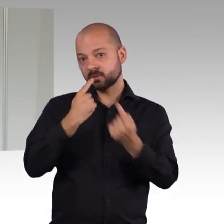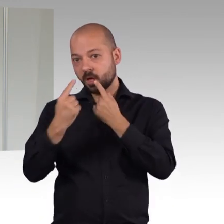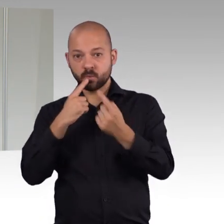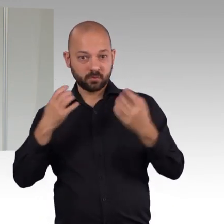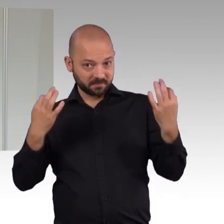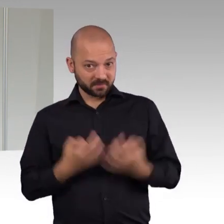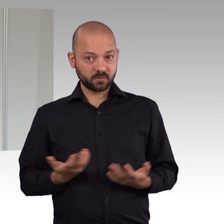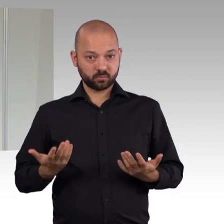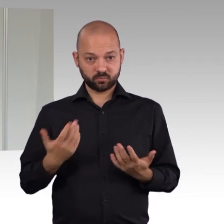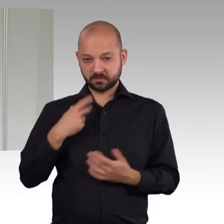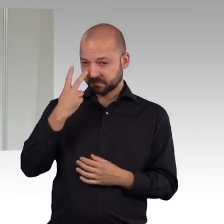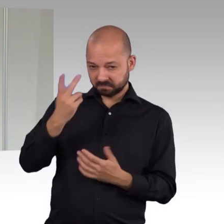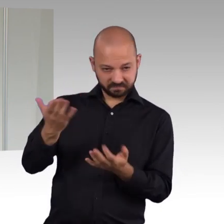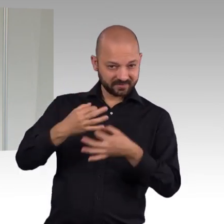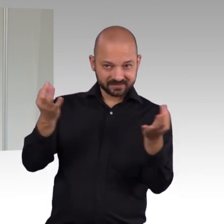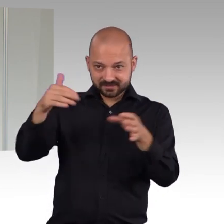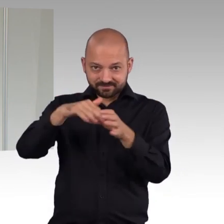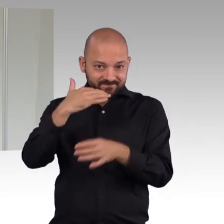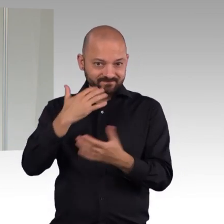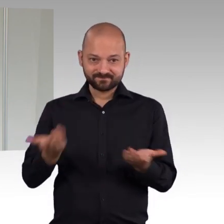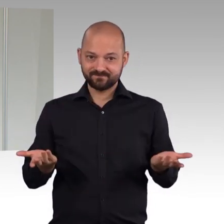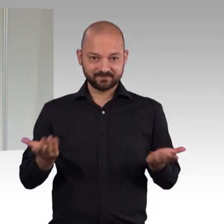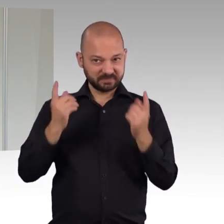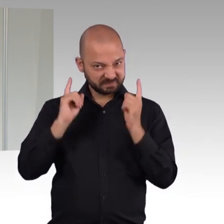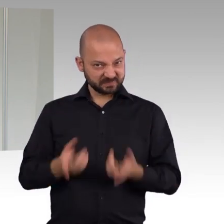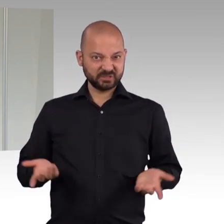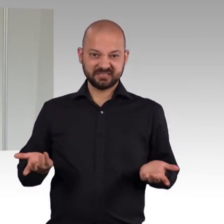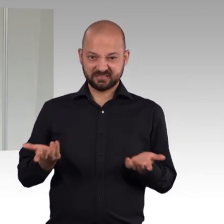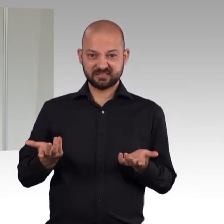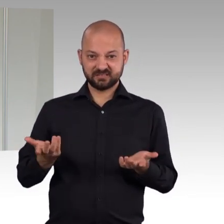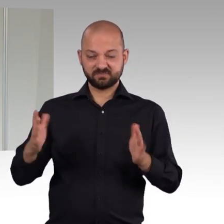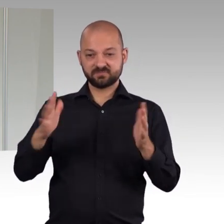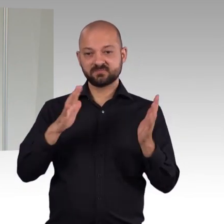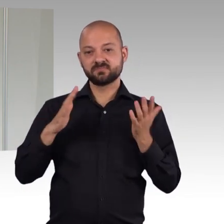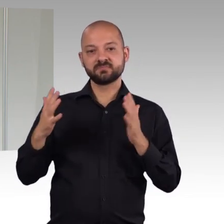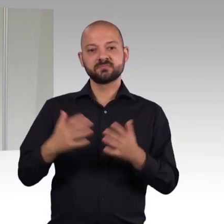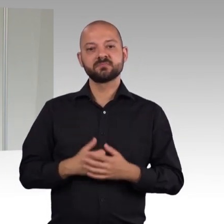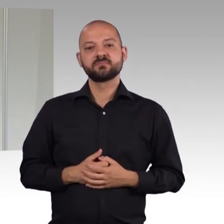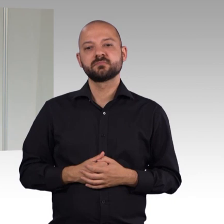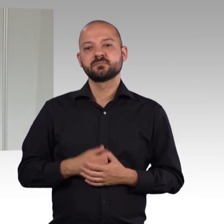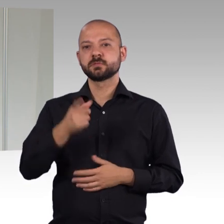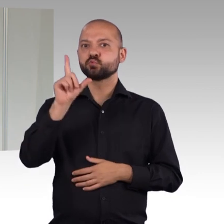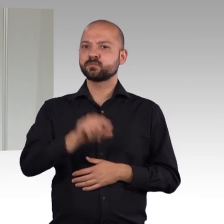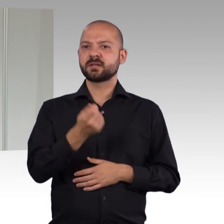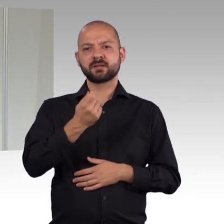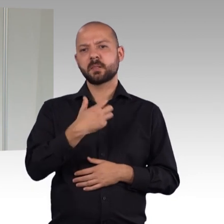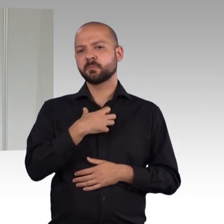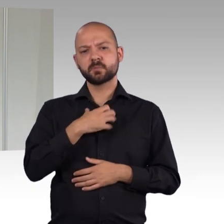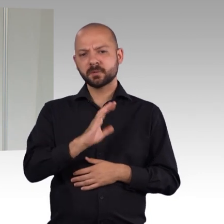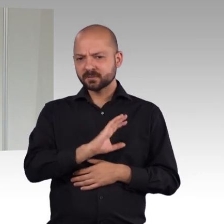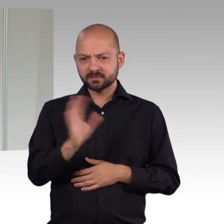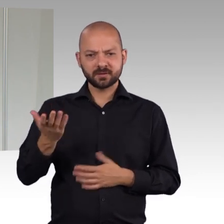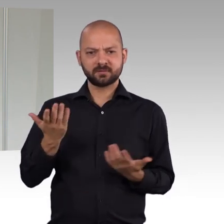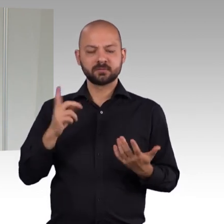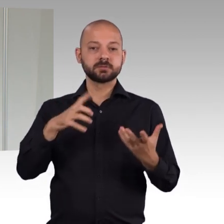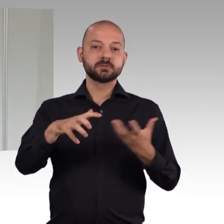nun Ihre dringende Aufgabe, dafür zu sorgen, dass Kumpanei, das Missmanagement und Geldverschwendung in der Rüstungspolitik nach so vielen Jahrzehnten endlich ein